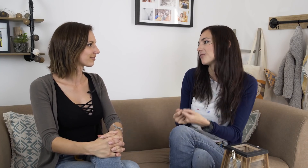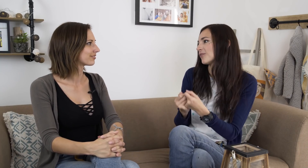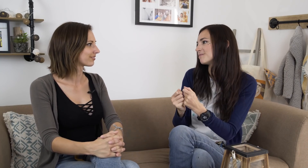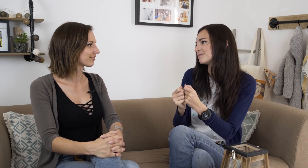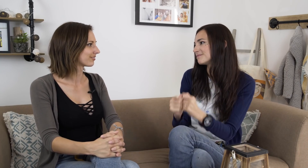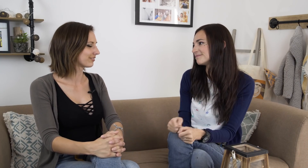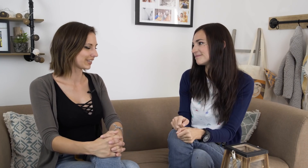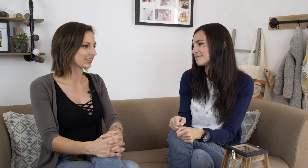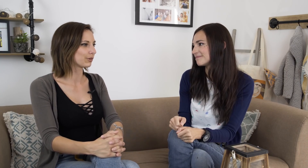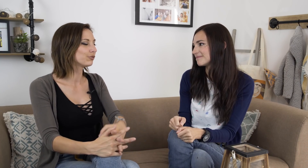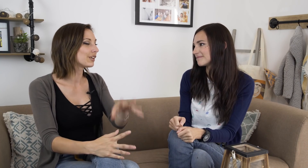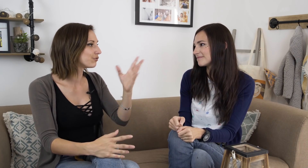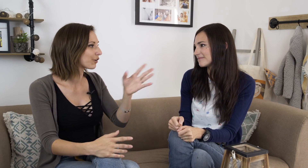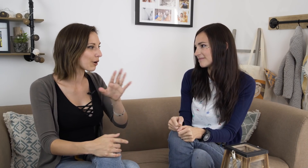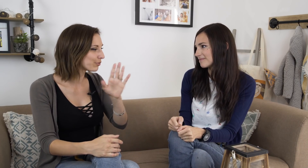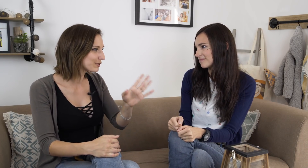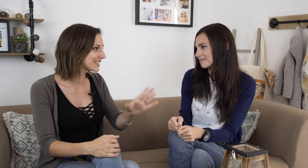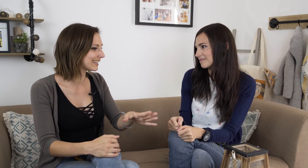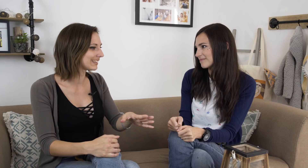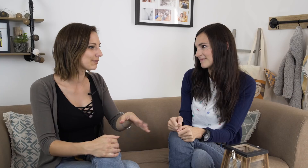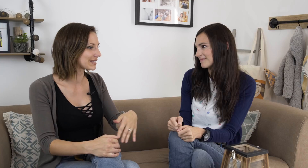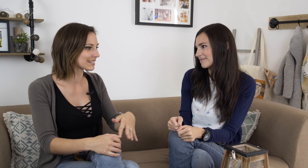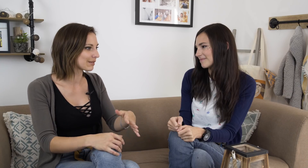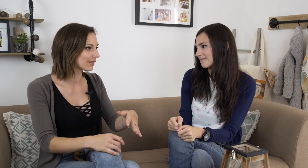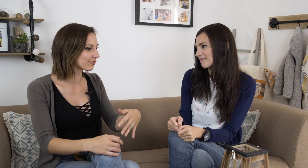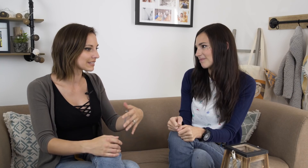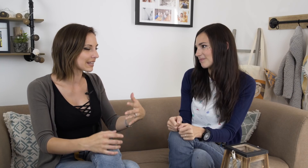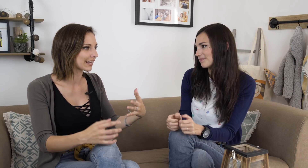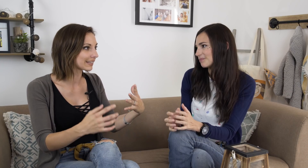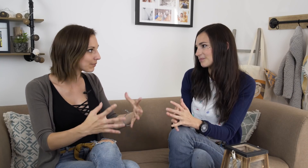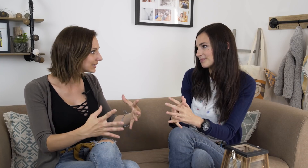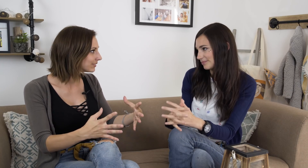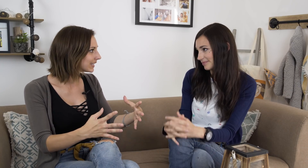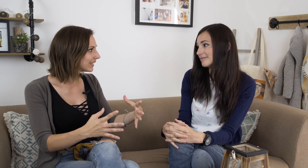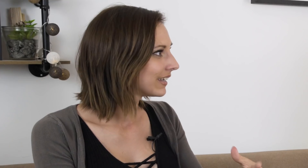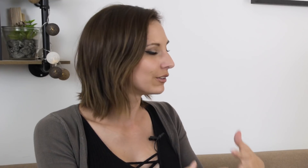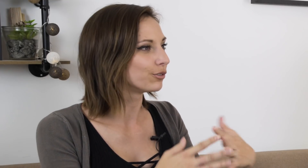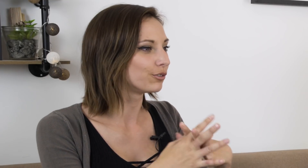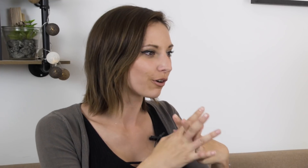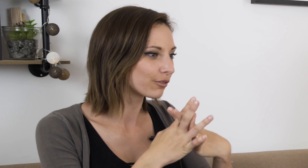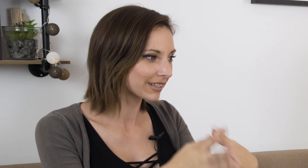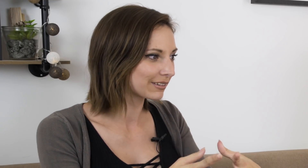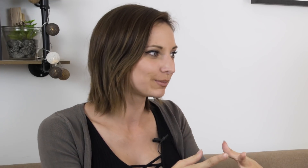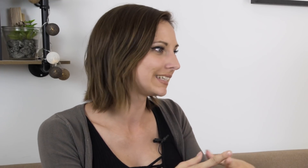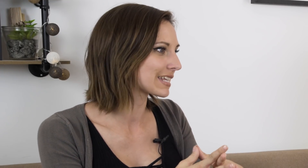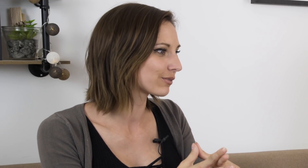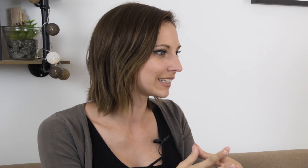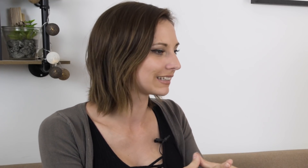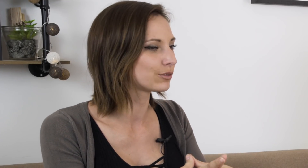enfants. Ouais, mais nous on l'a vu encore plus cet été, parce que Stéphane en fait ça l'a captivé. De rencontrer ce petit garçon qui était sourd